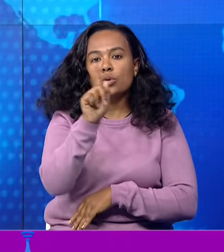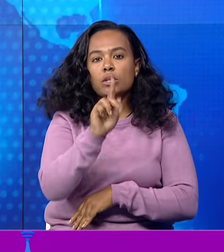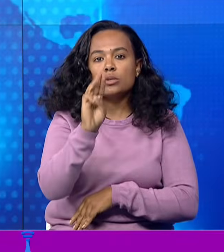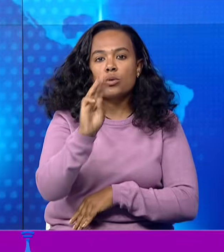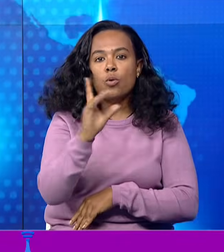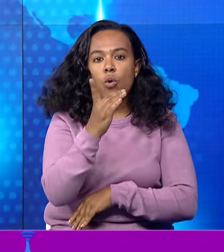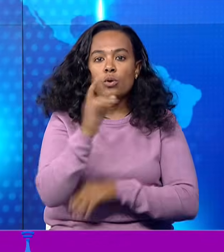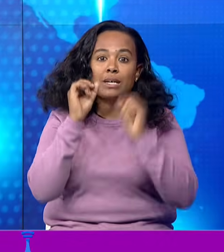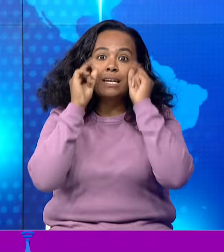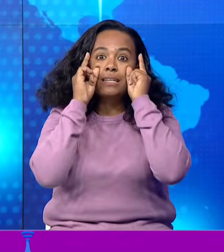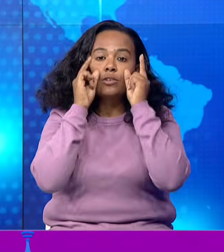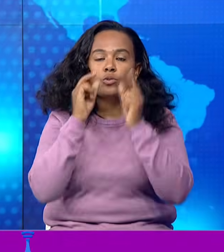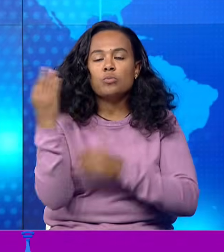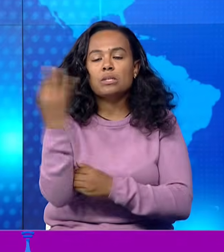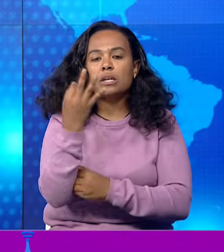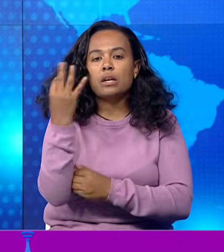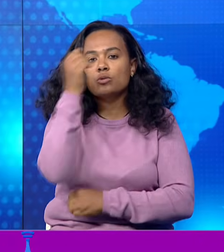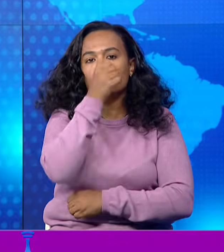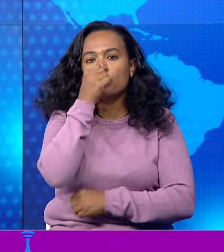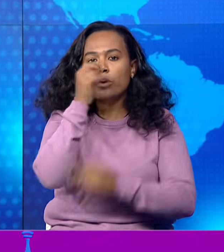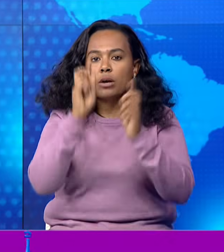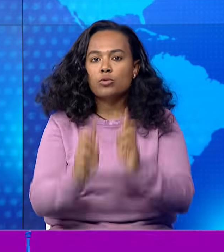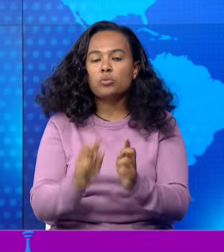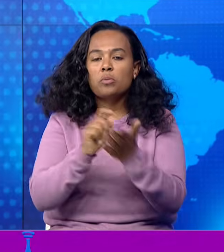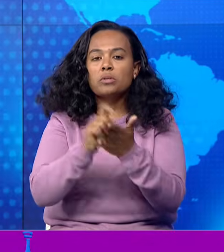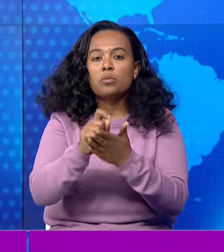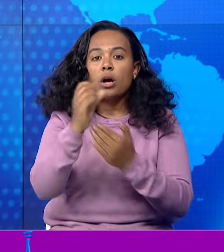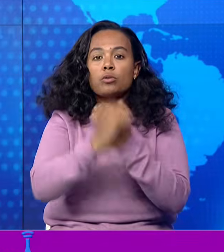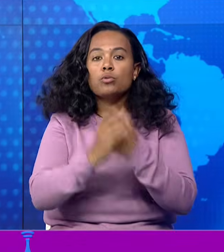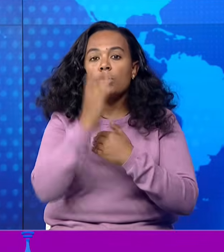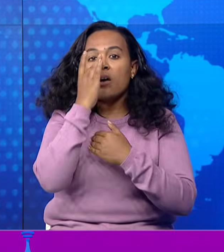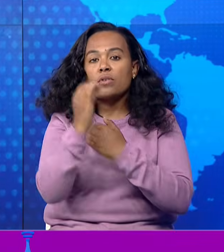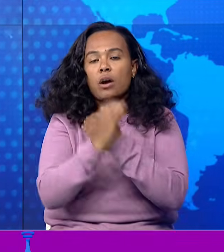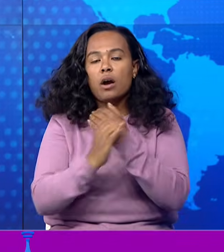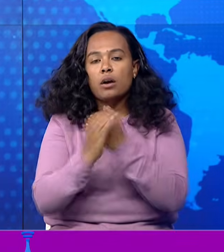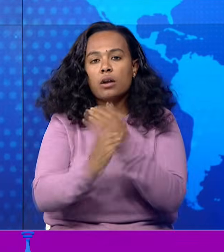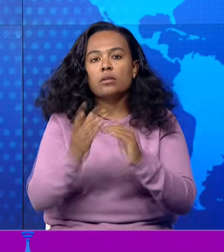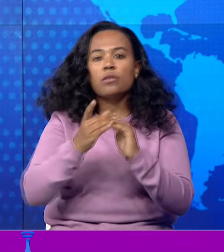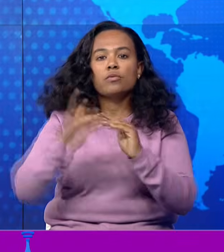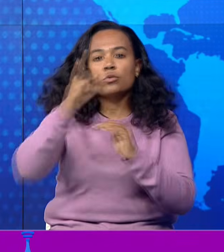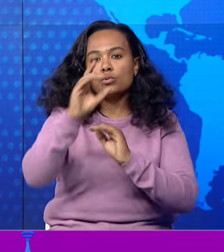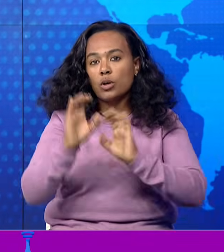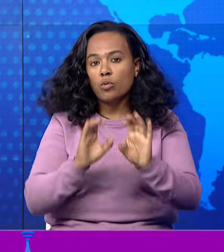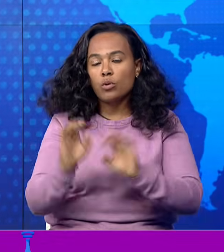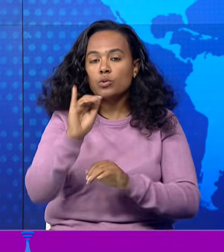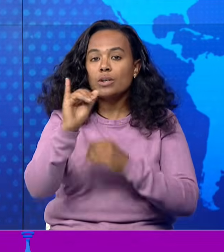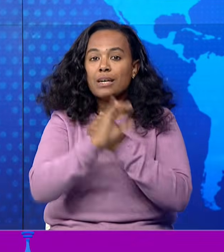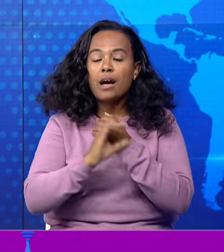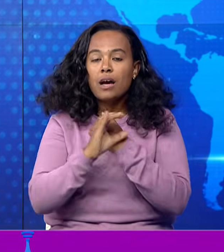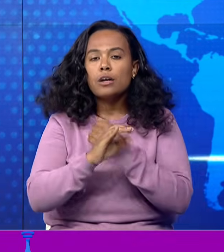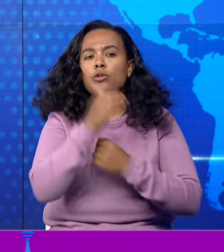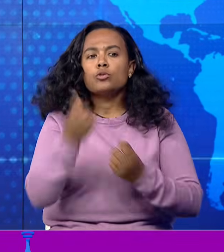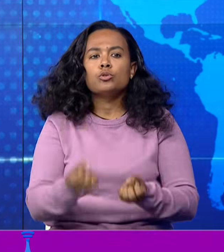ድንቅነታቸውን የመሰከረላቸውን የኢትዮጵያ ቅርሶች በመዝገብ ሀገሪቱን ከአፍሪካ ሀገራት ከፊተኞቹ አድርጓታል። እንደ ሀገር ሌሎች